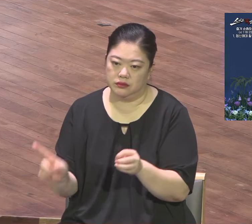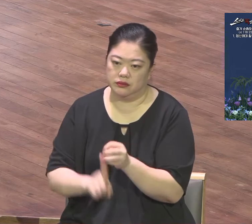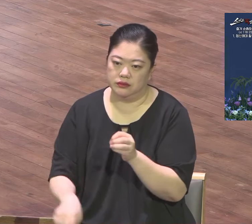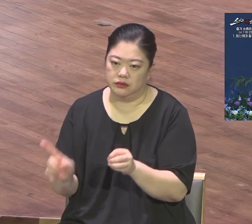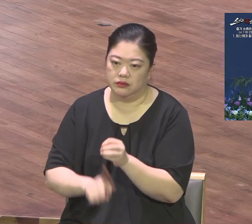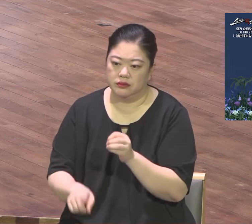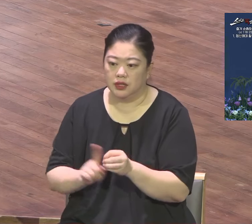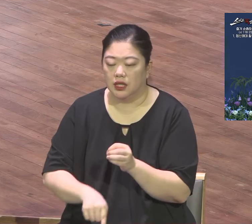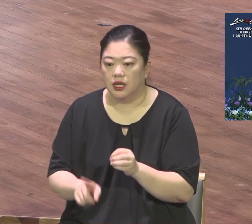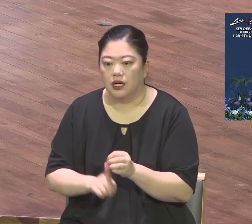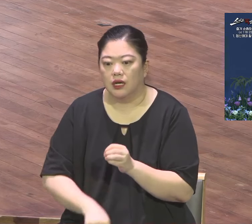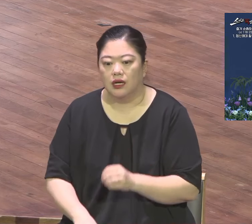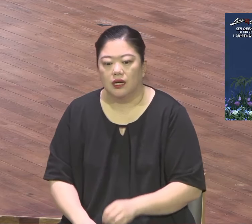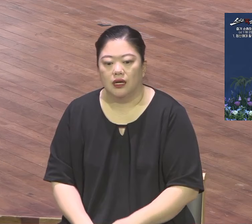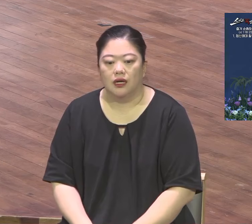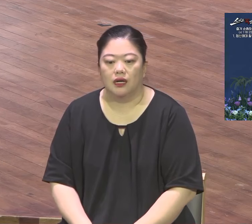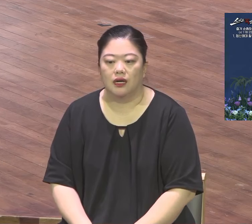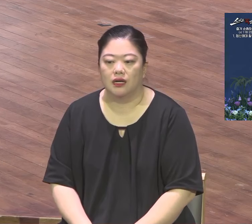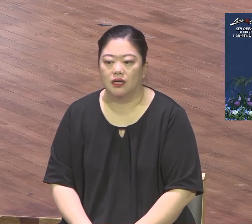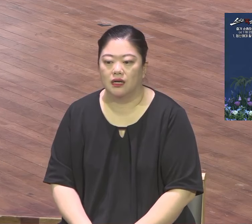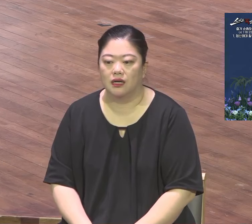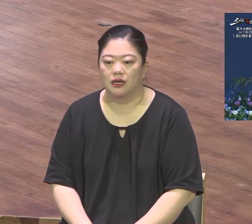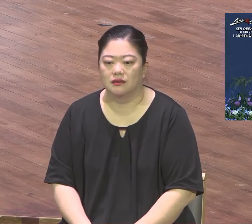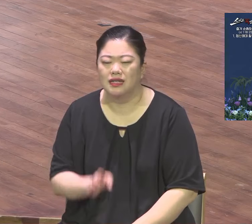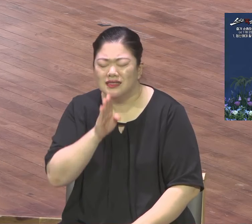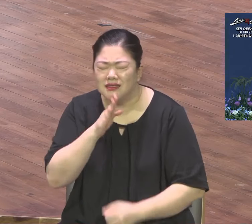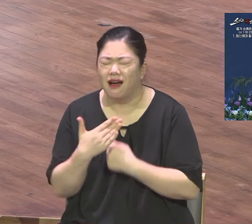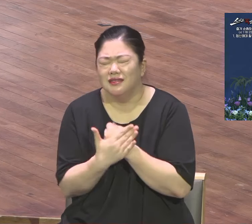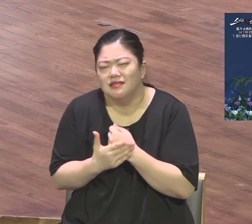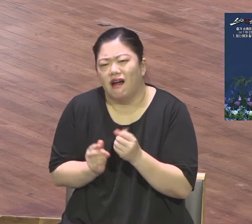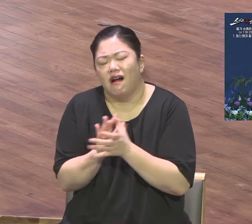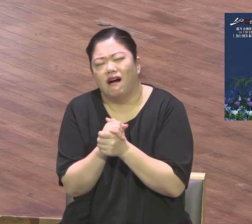눈물이 나고 가슴이 뜨거워지고 이래 돼야 돼.